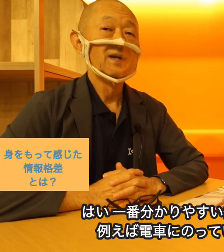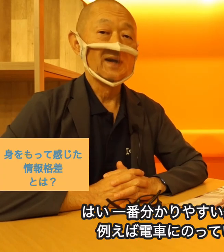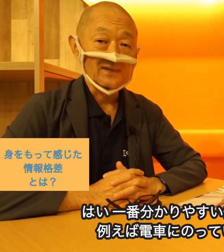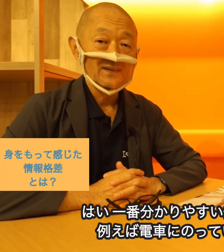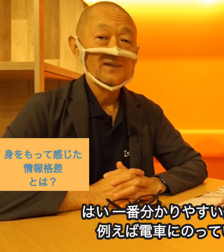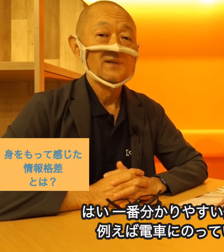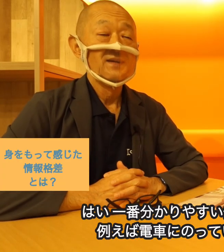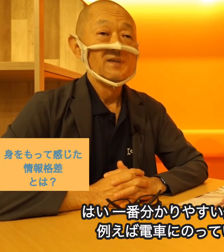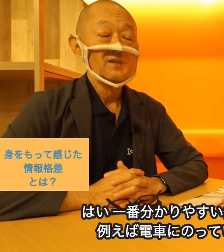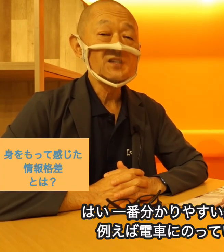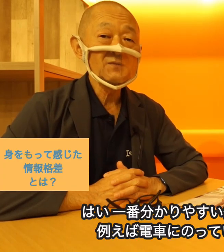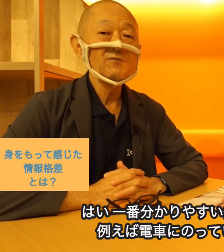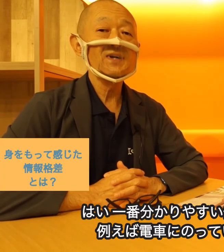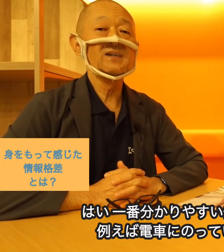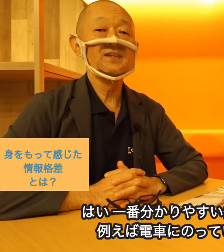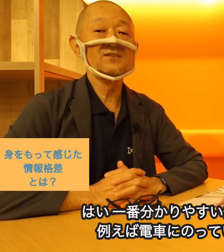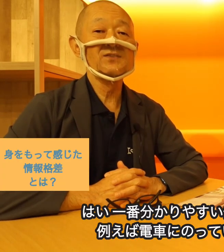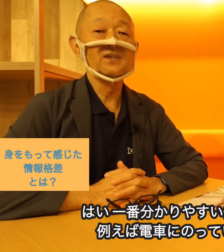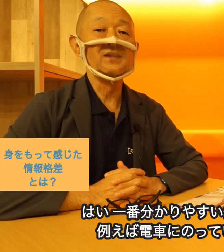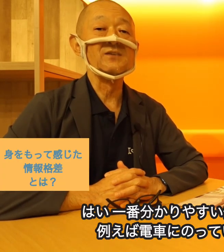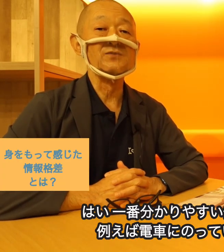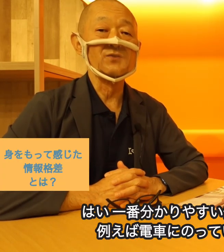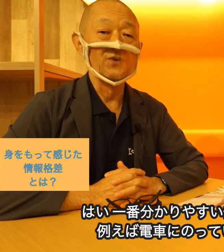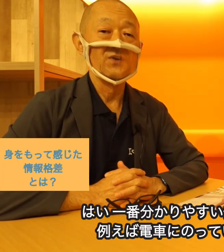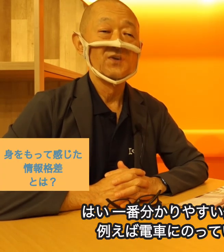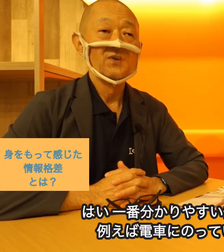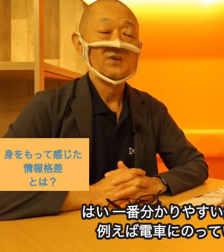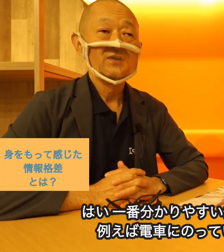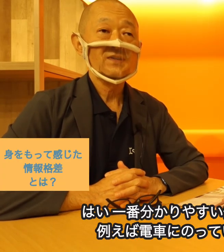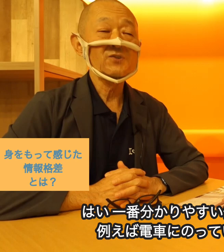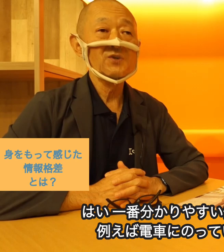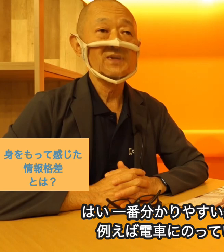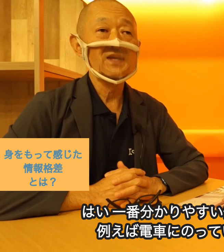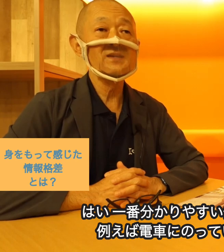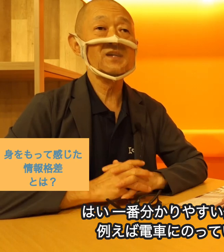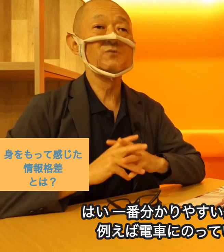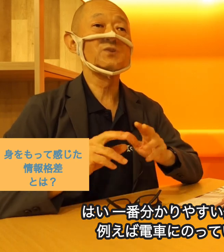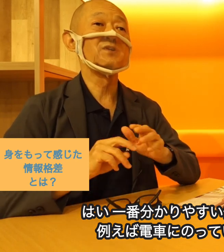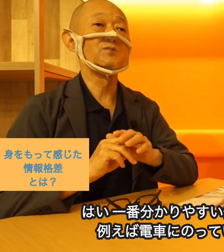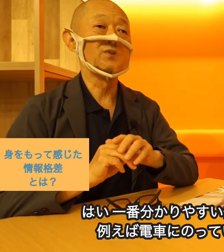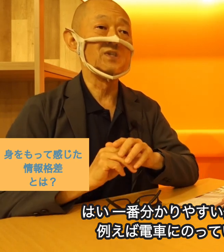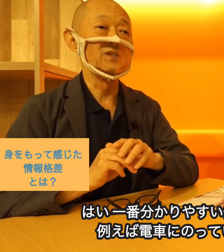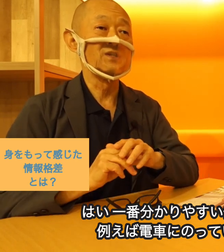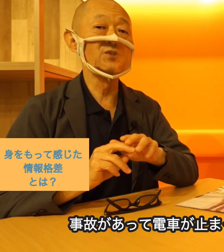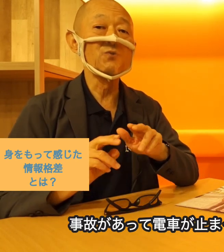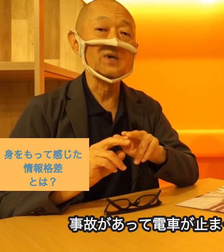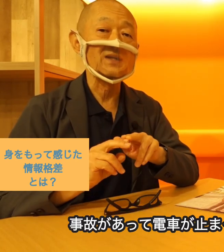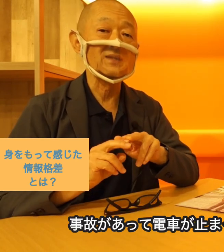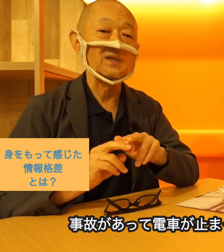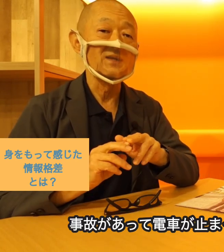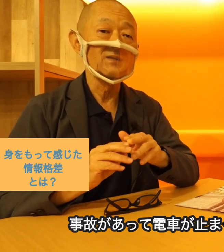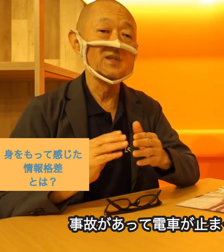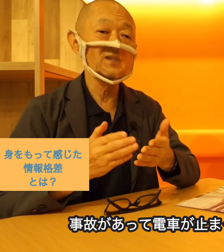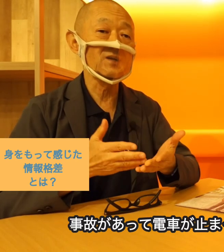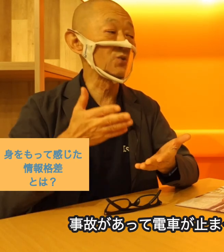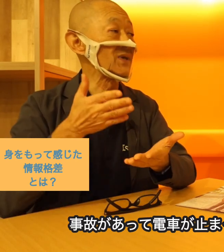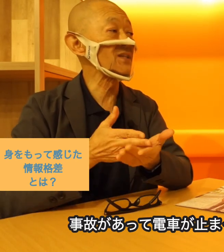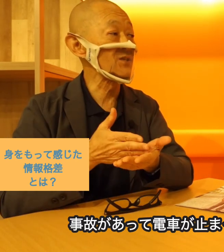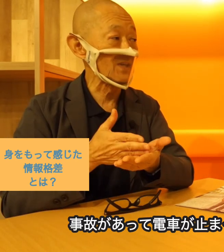はい、一番わかりやすい例で言うと、例えば電車に乗ってる時に事故があって電車が止まってしまった